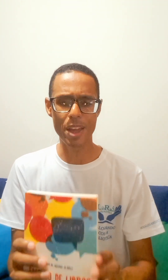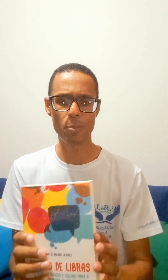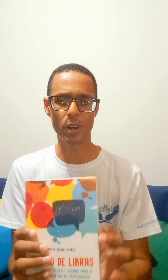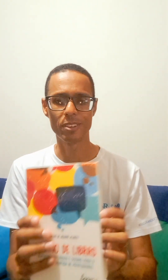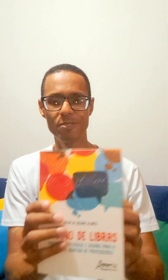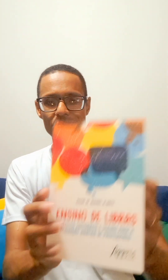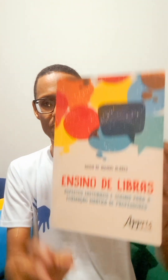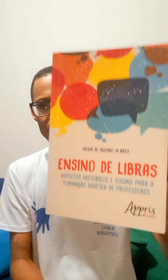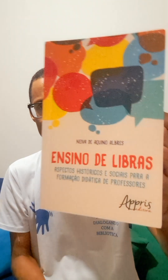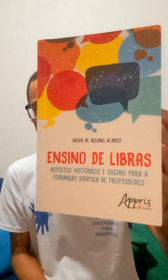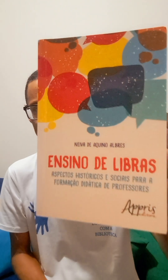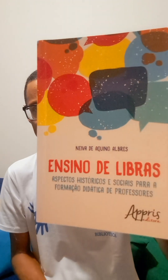época.